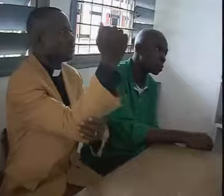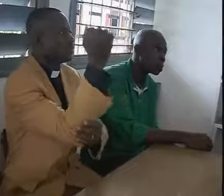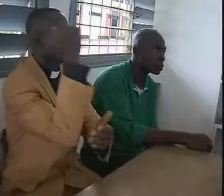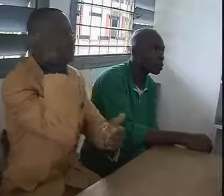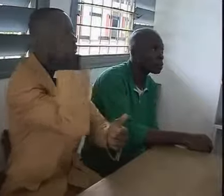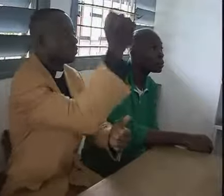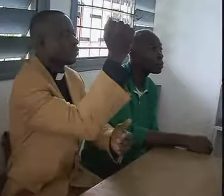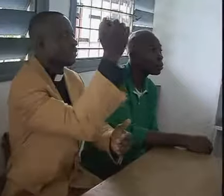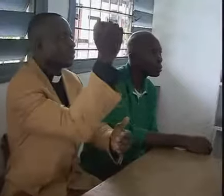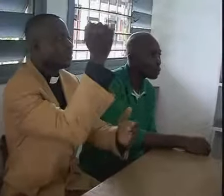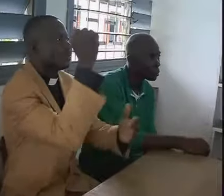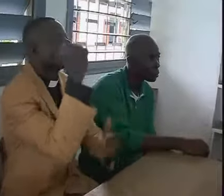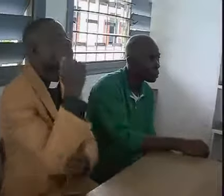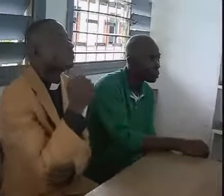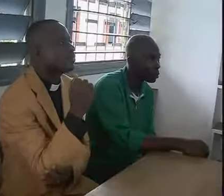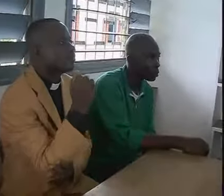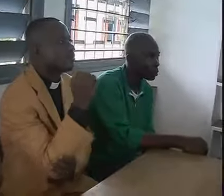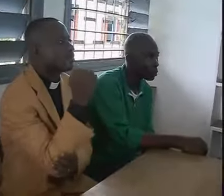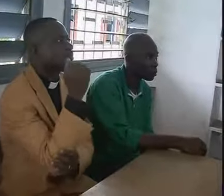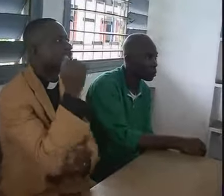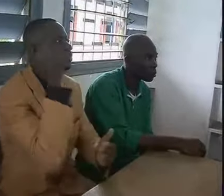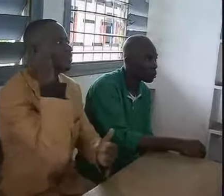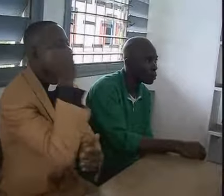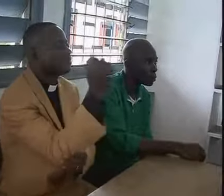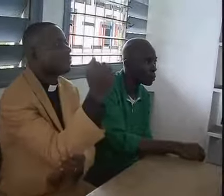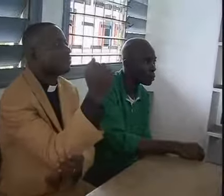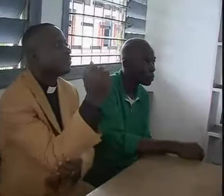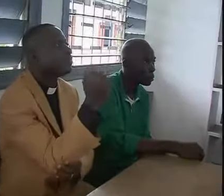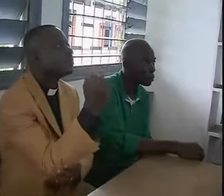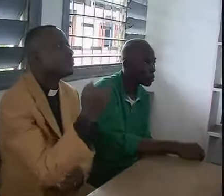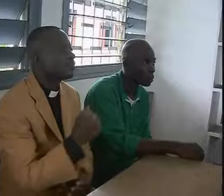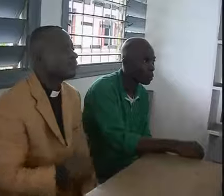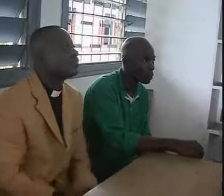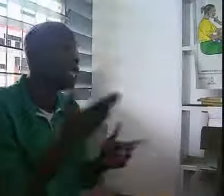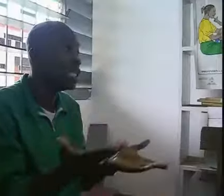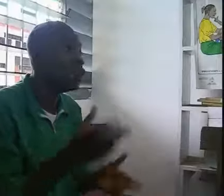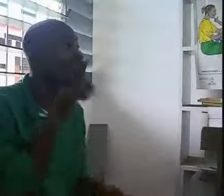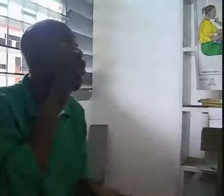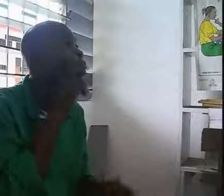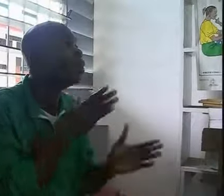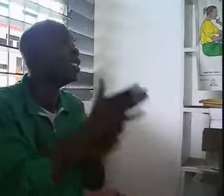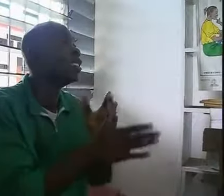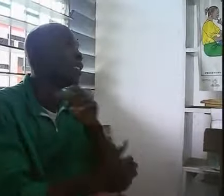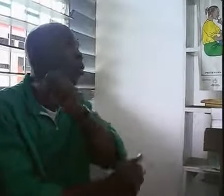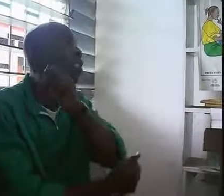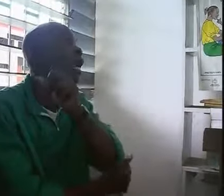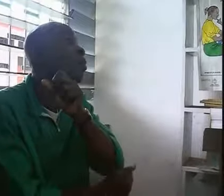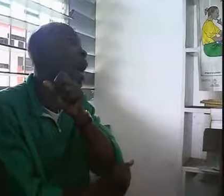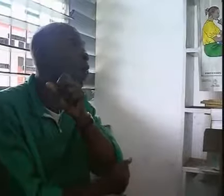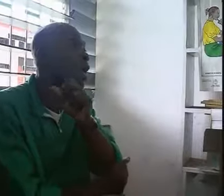signeurs désignés dans chacun des groupes. D'autre part, le montage de ces images et la réalisation du DVD, qui comprendra le